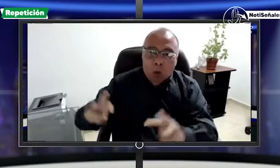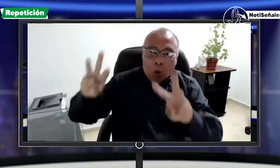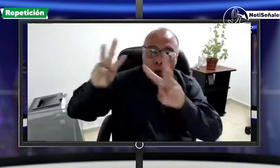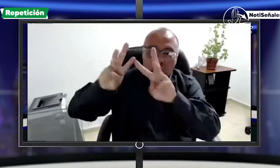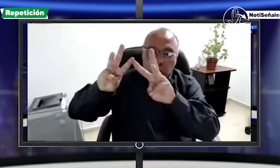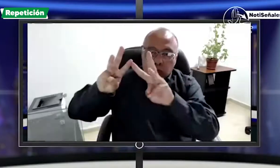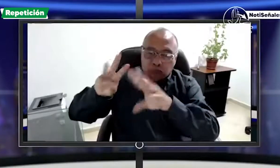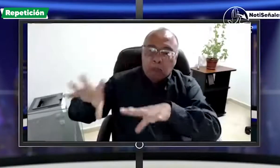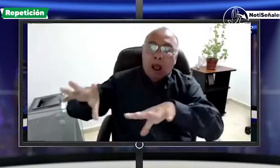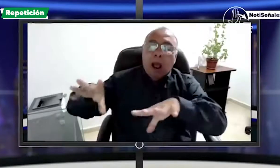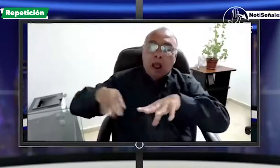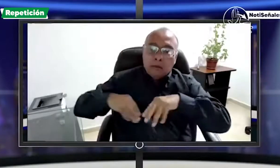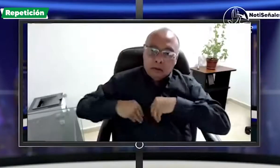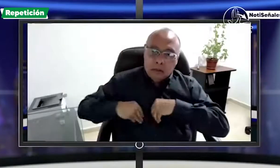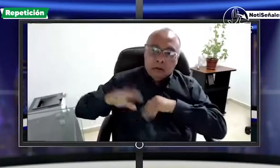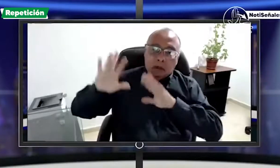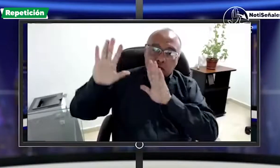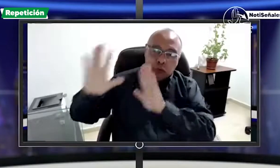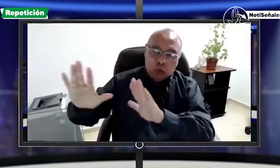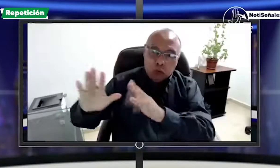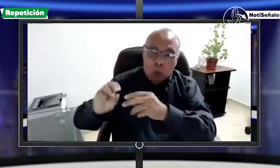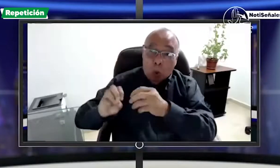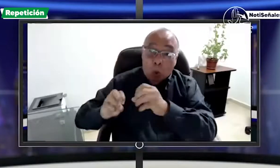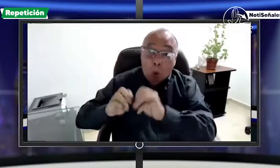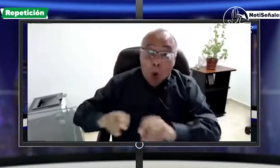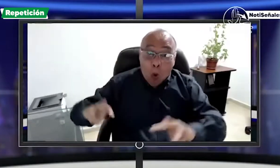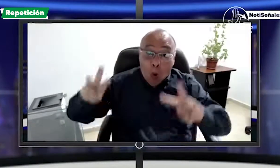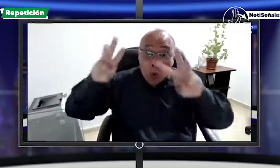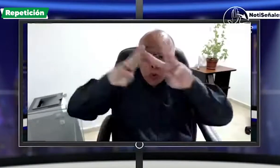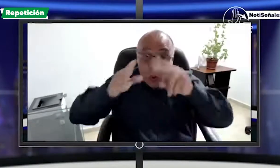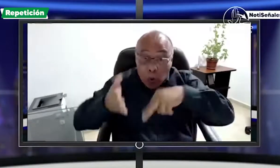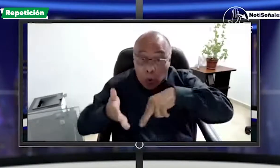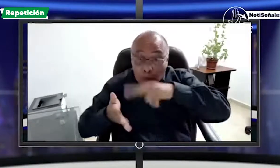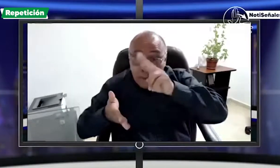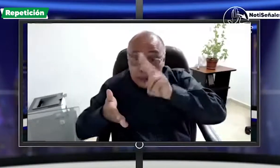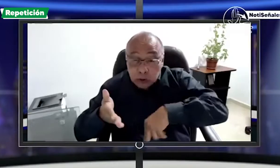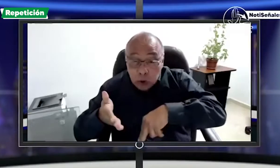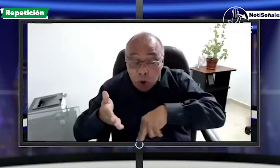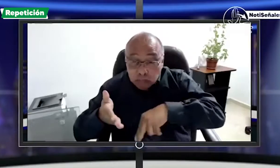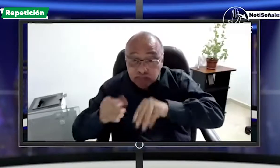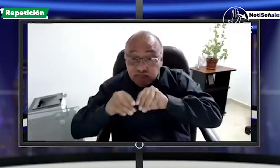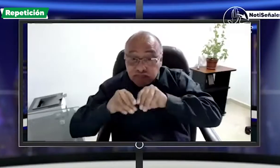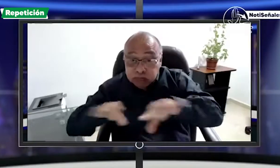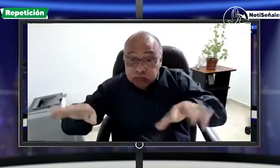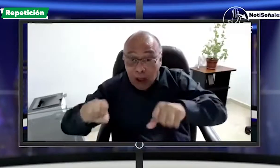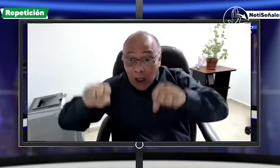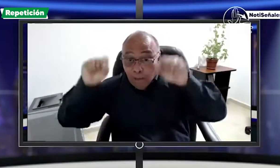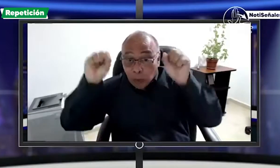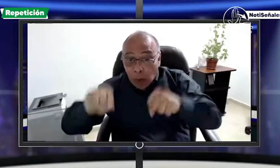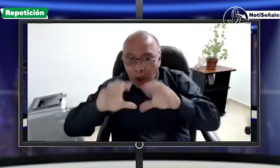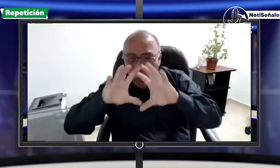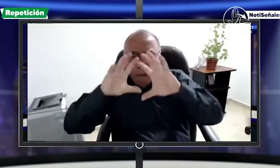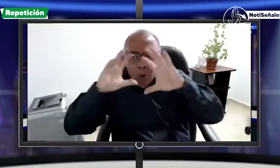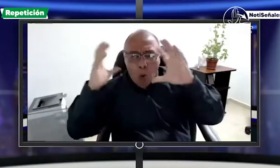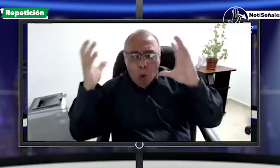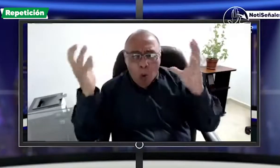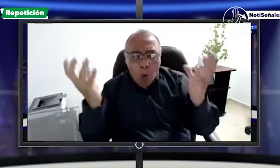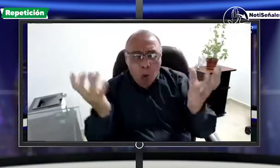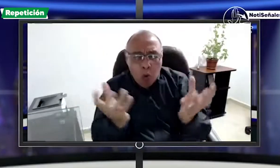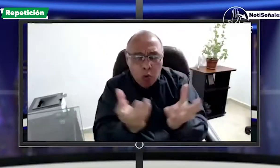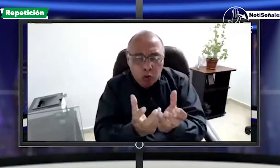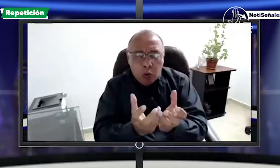Constitucional De esta convención Acá en Colombia ¿Por qué? Porque el gobierno Colombiano Ya la ha firmado Es un instrumento